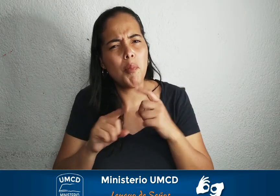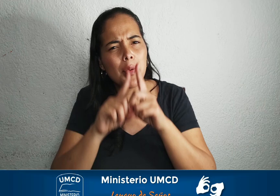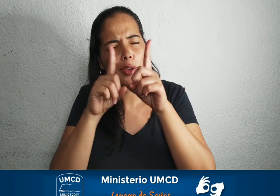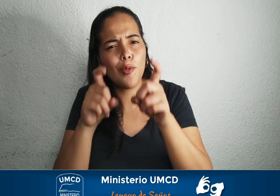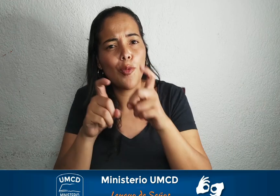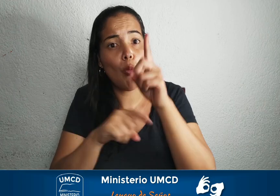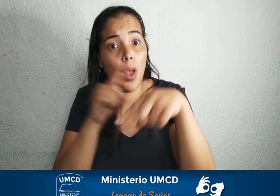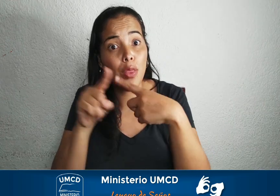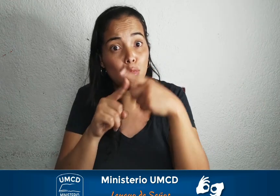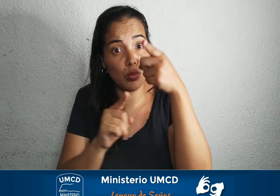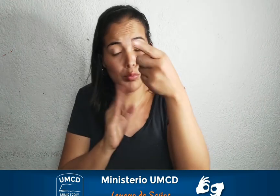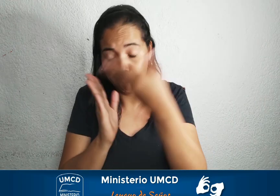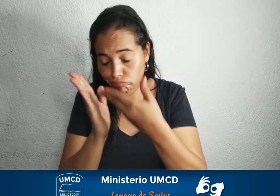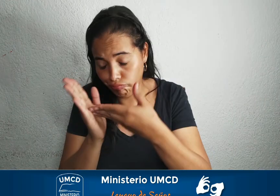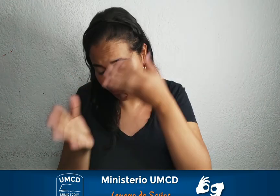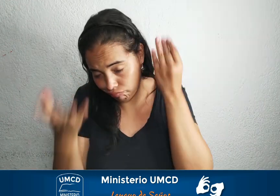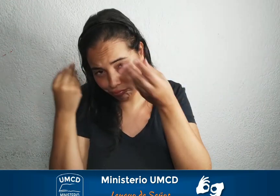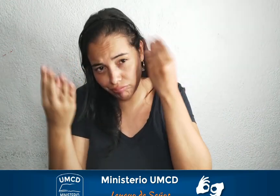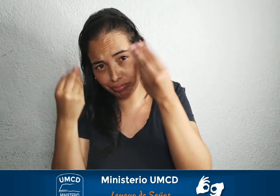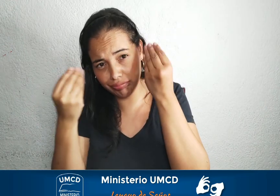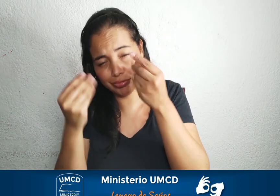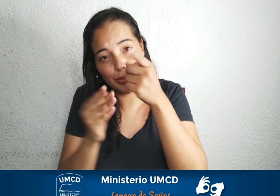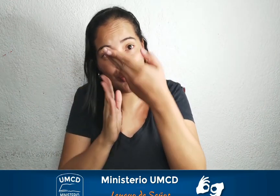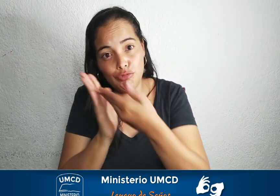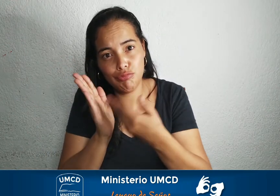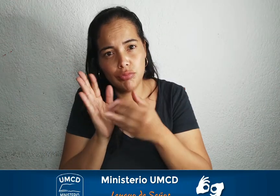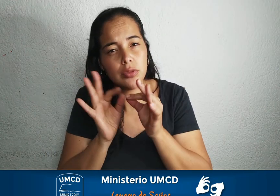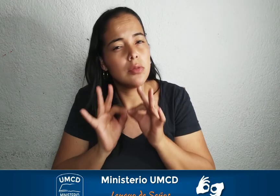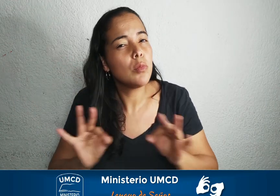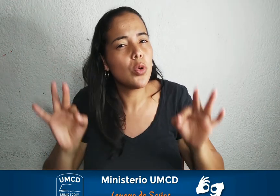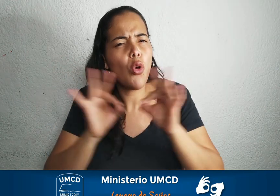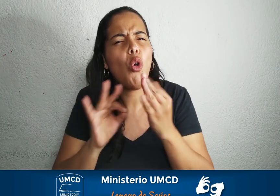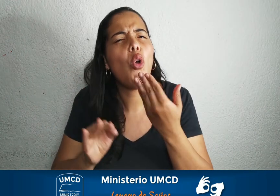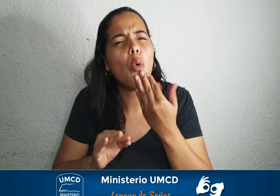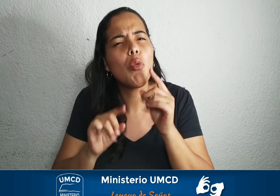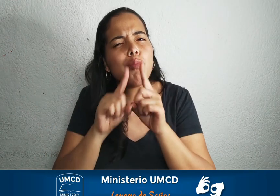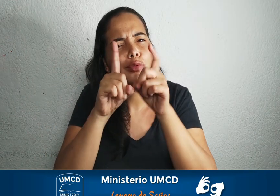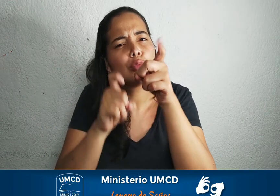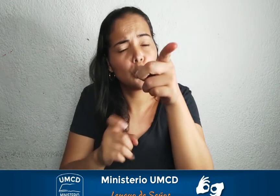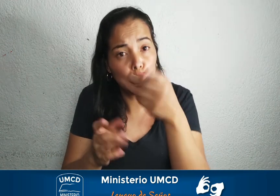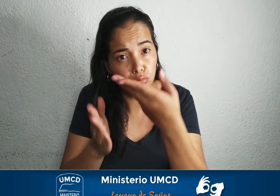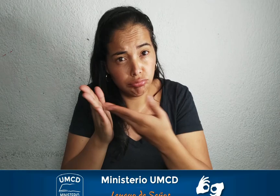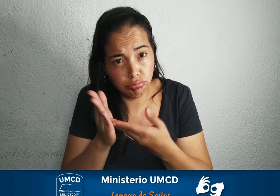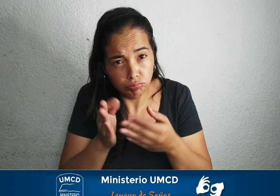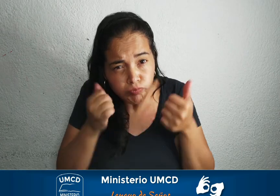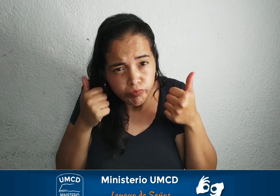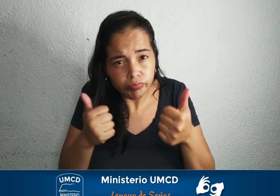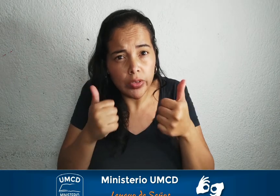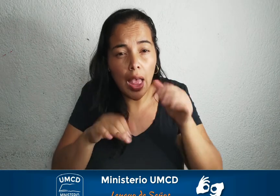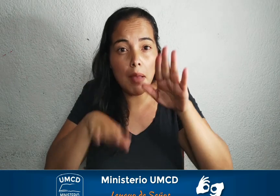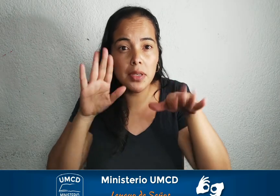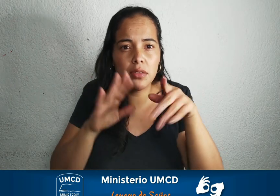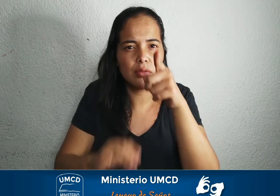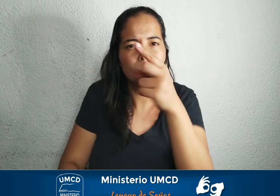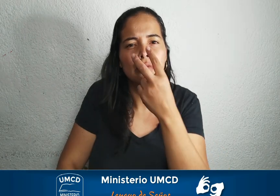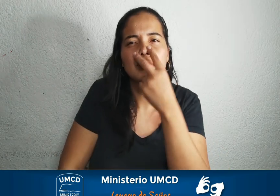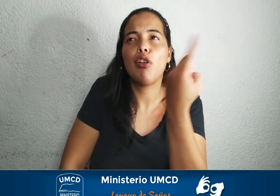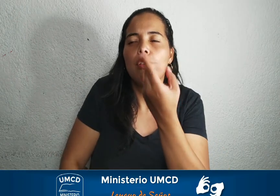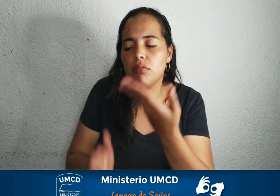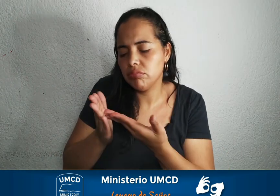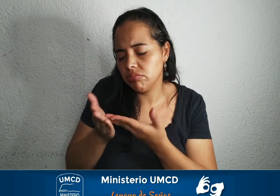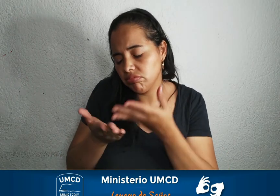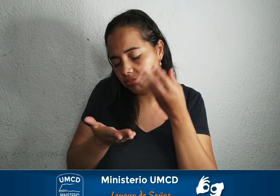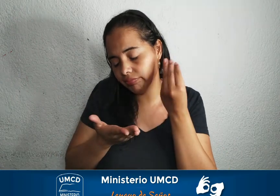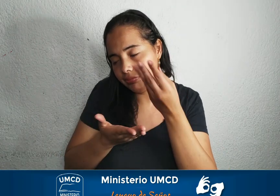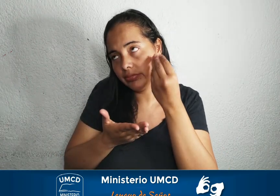¿Cómo escucha usted la palabra del Señor? Es algo muy importante. A veces nuestro oído no está